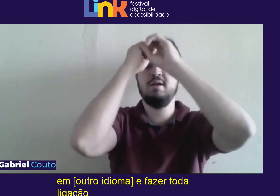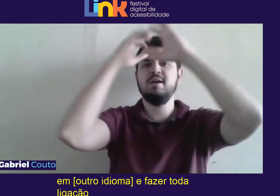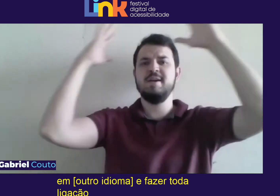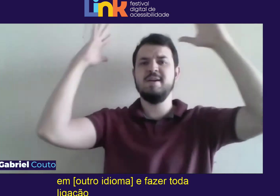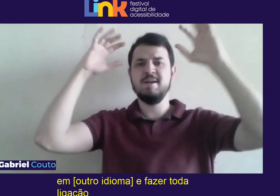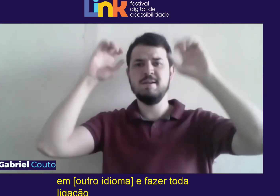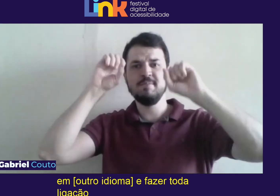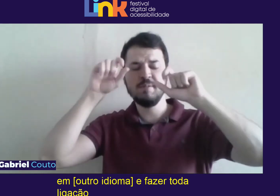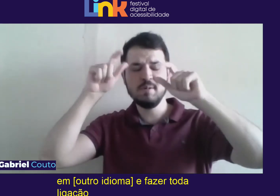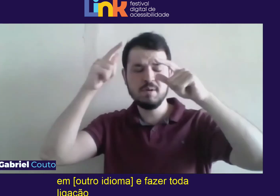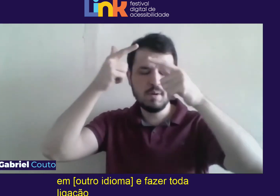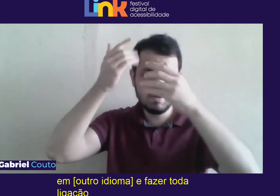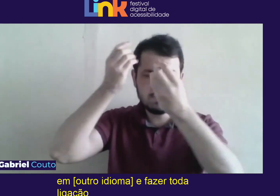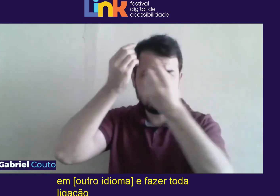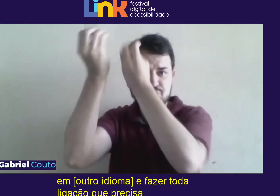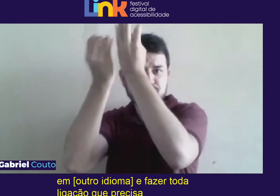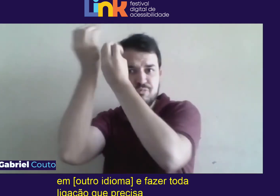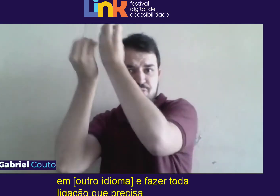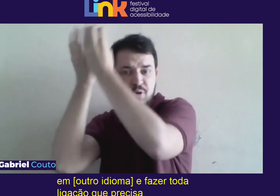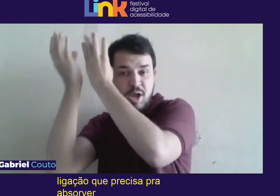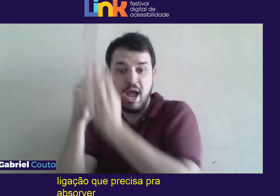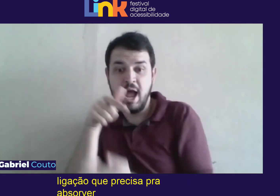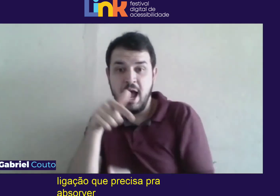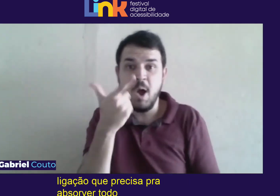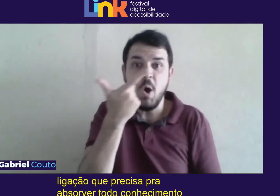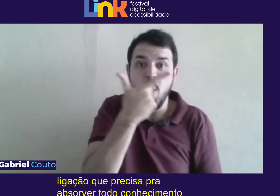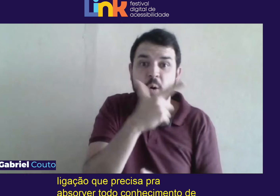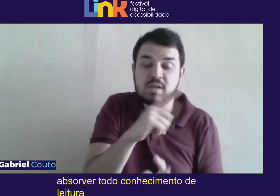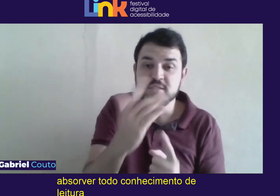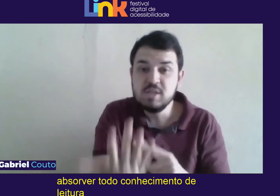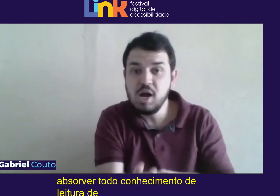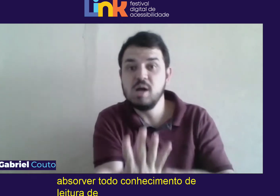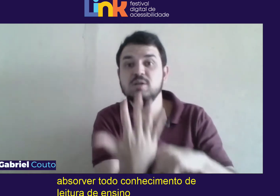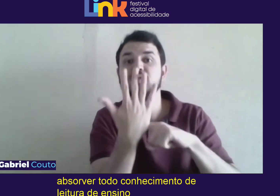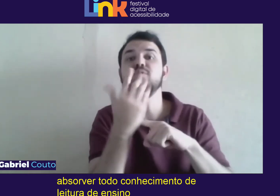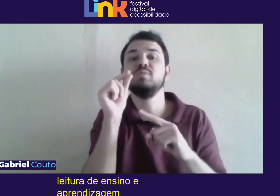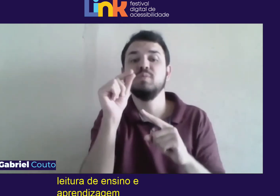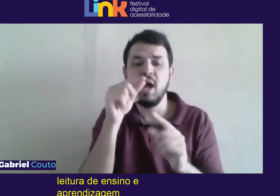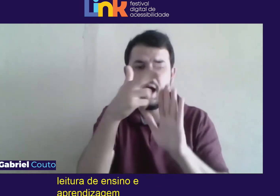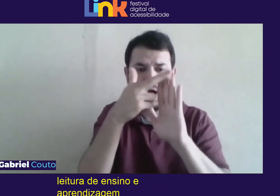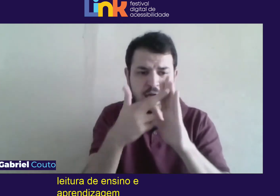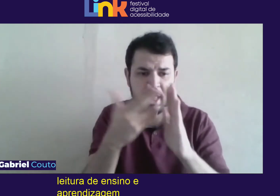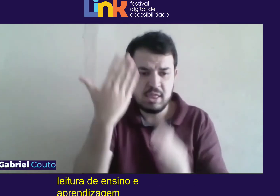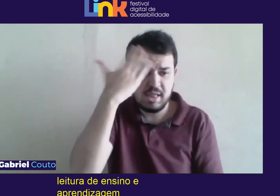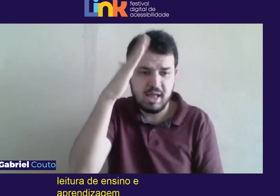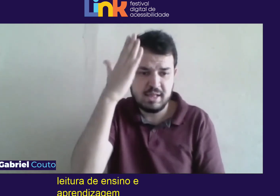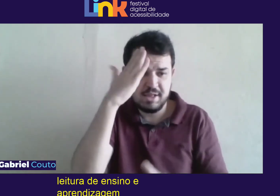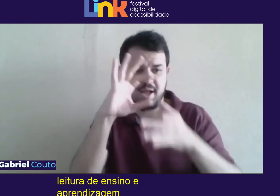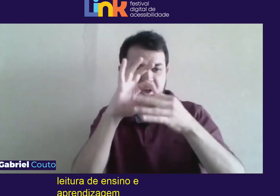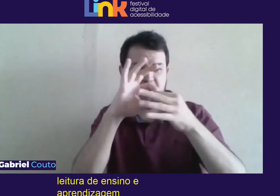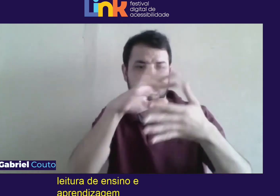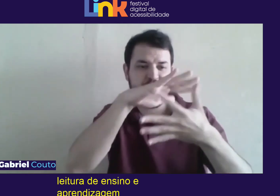conhecimento de leitura, de ensino-aprendizagem. E aí sim, elas conseguem